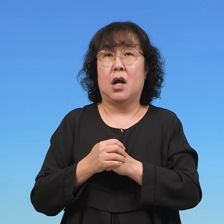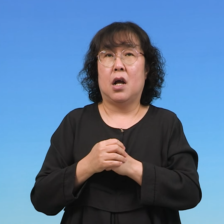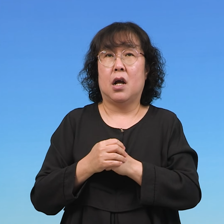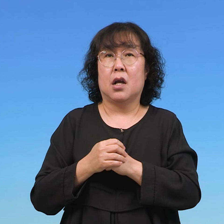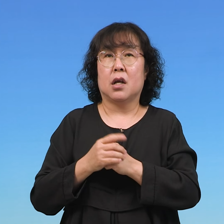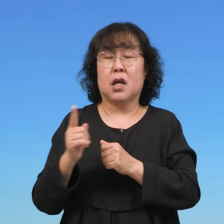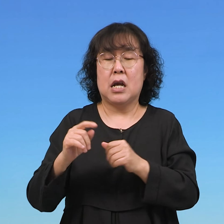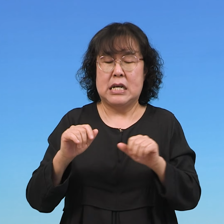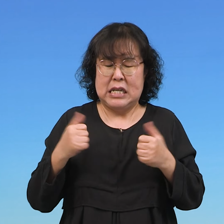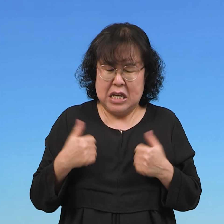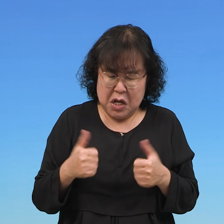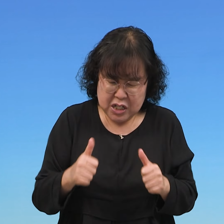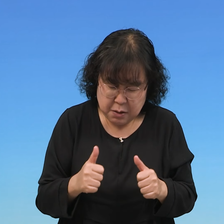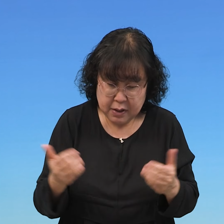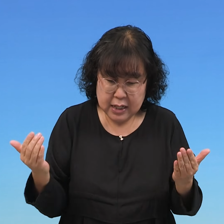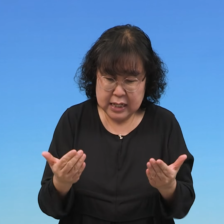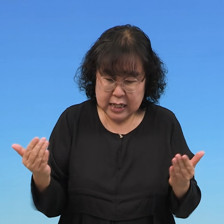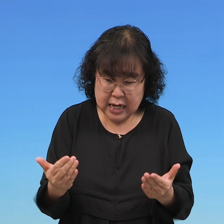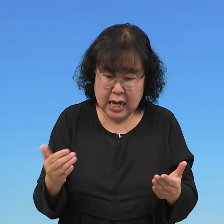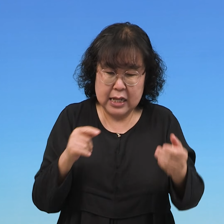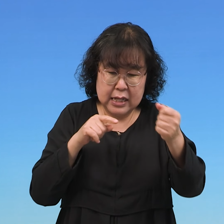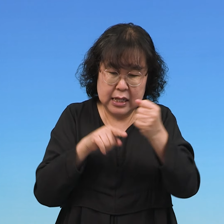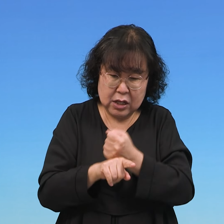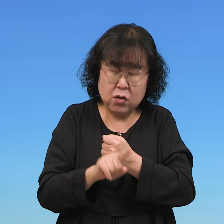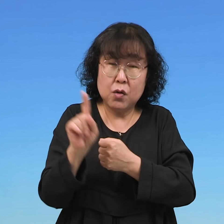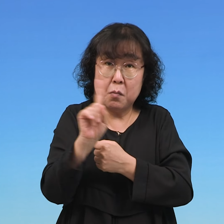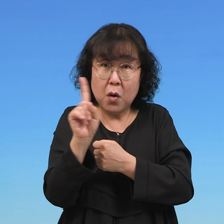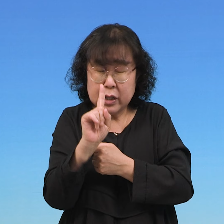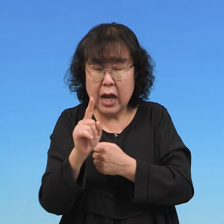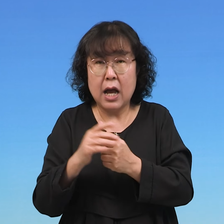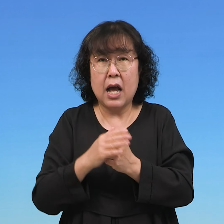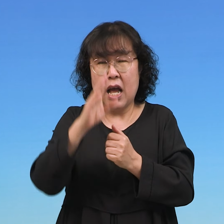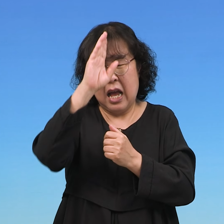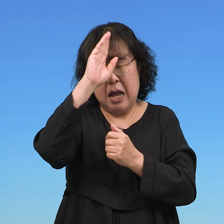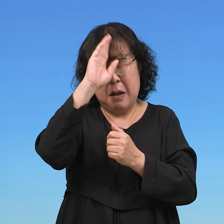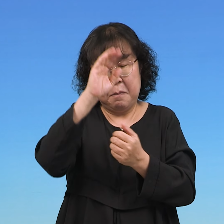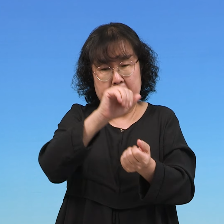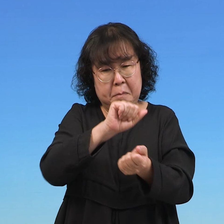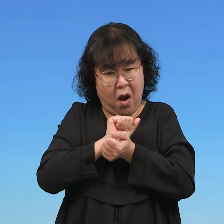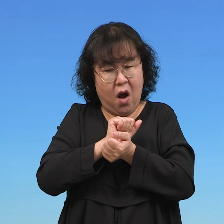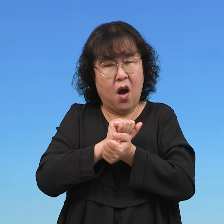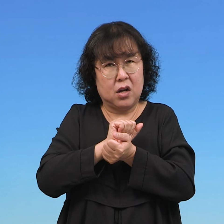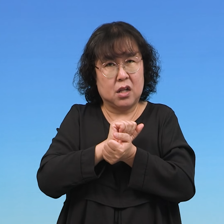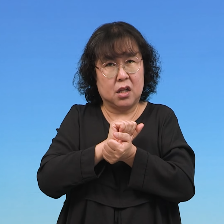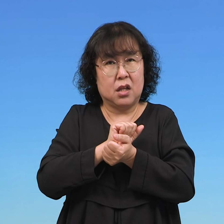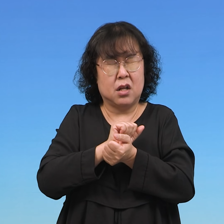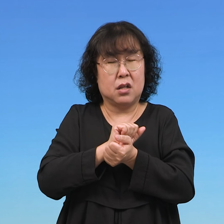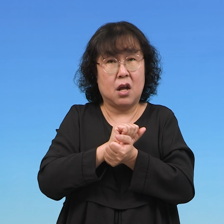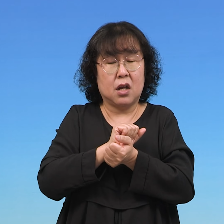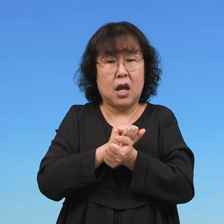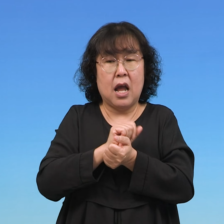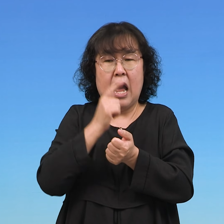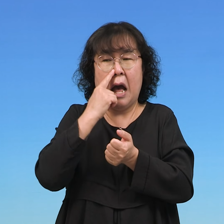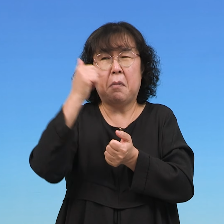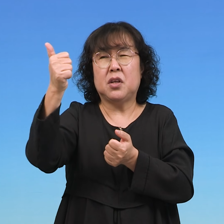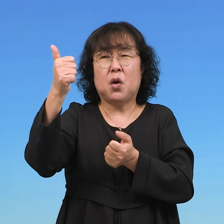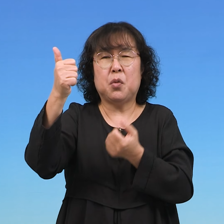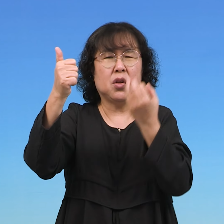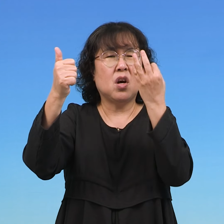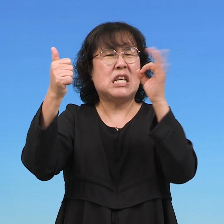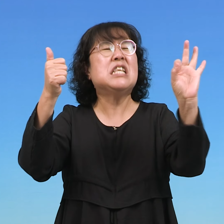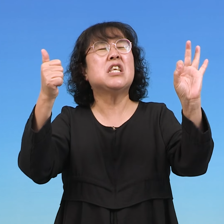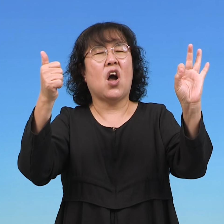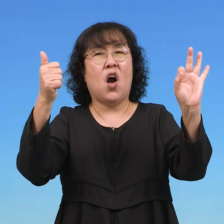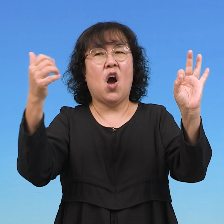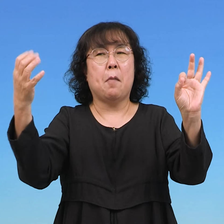일했나? 이게 이제 병든 심리학에서 병든 차원에서의 인정 욕구예요. 그래서 내가